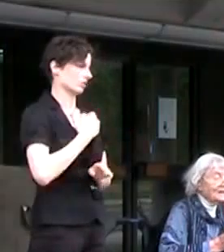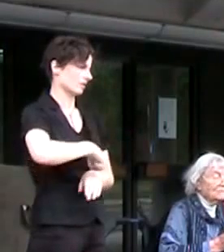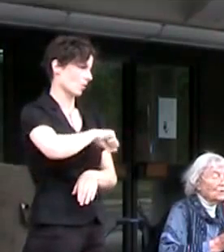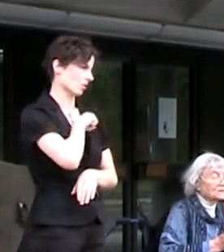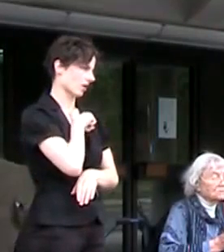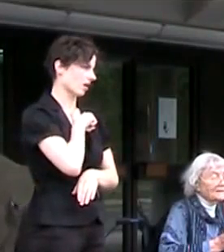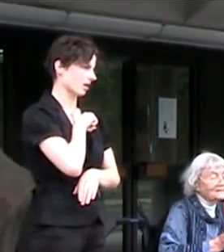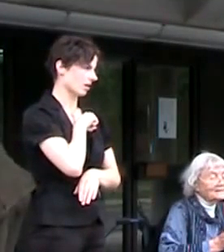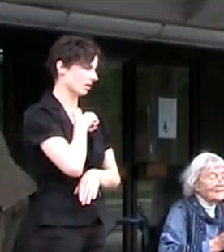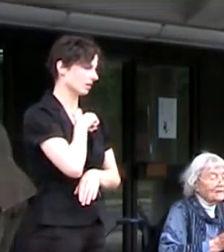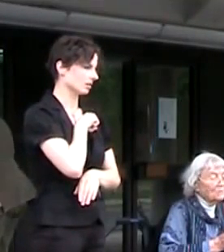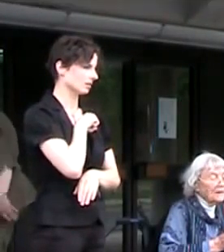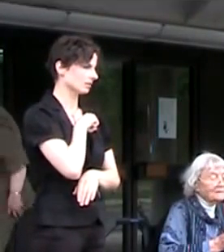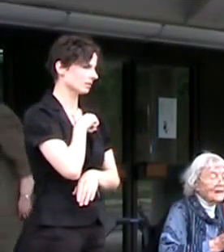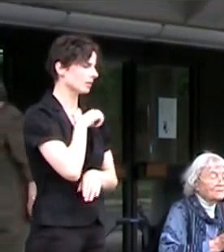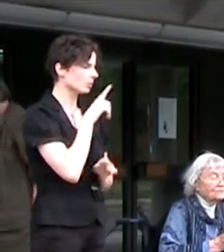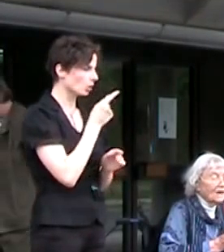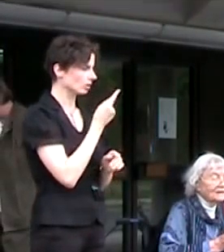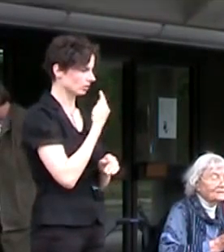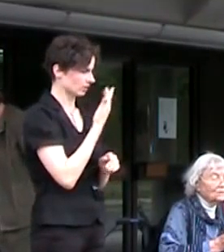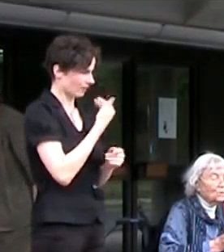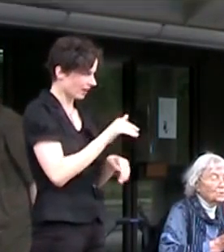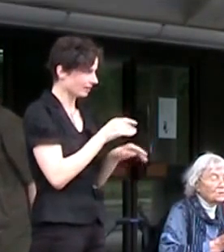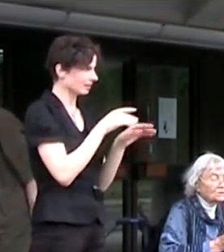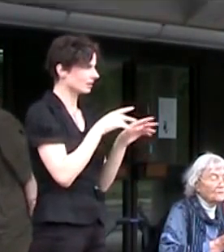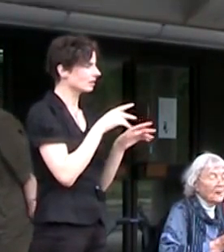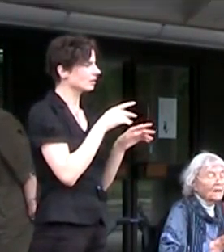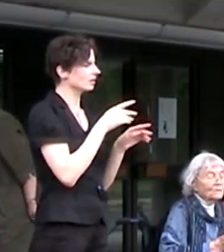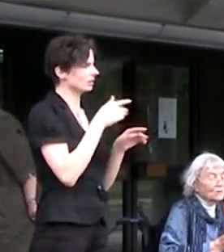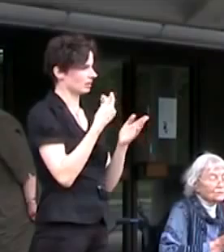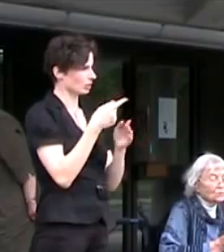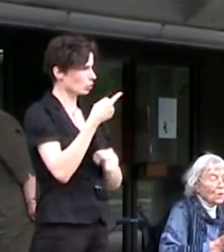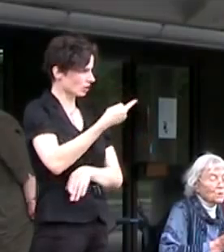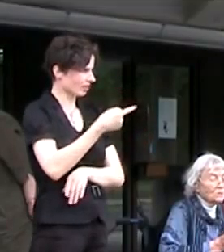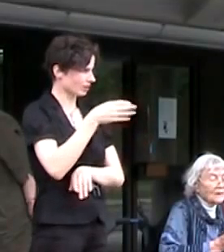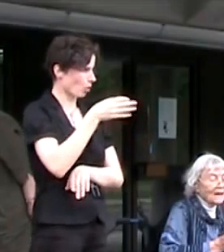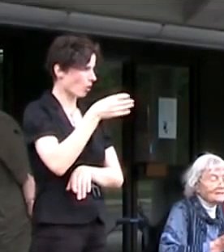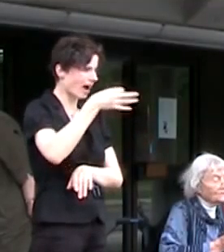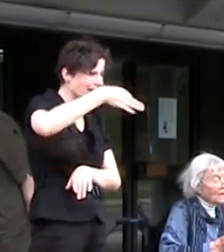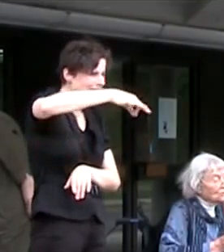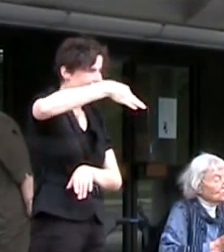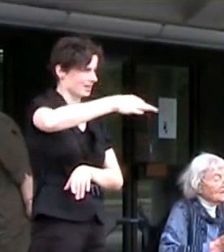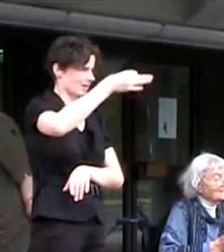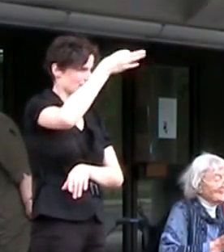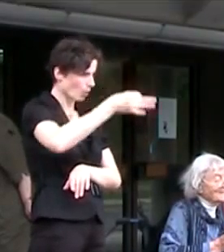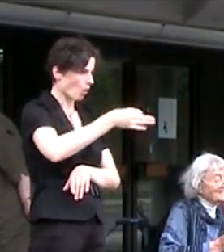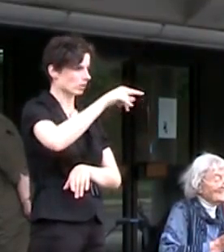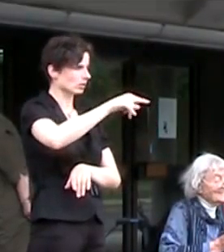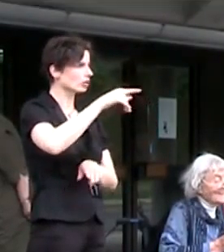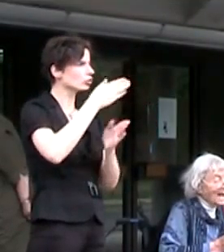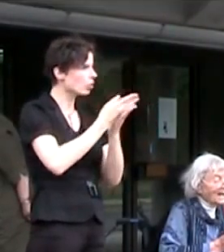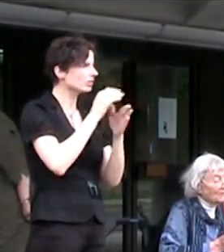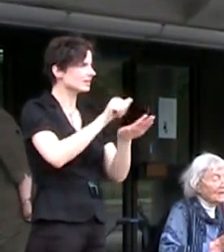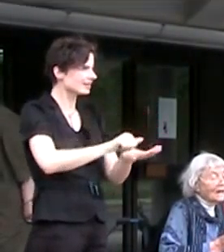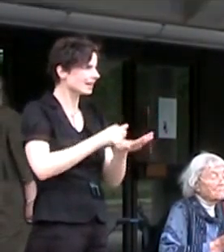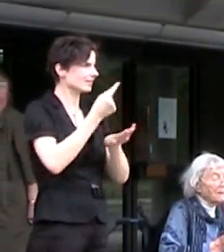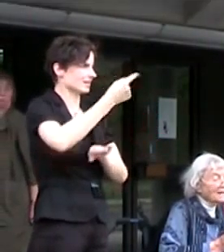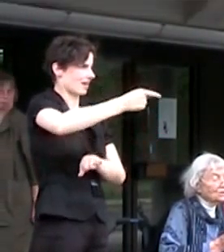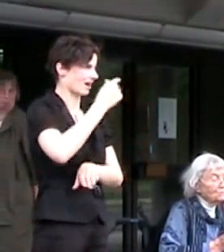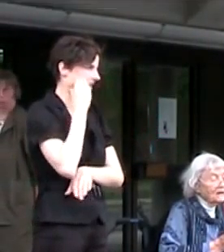Wie sie im nur 20 Kilometer entfernten Gütersloh 1939 schon seit 16